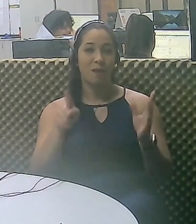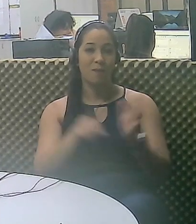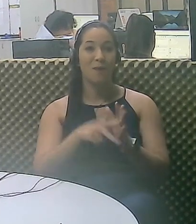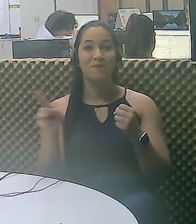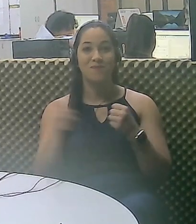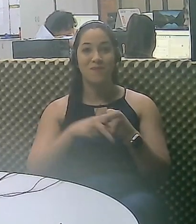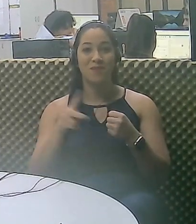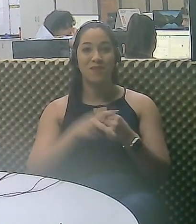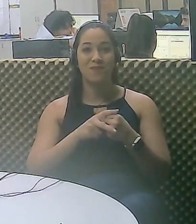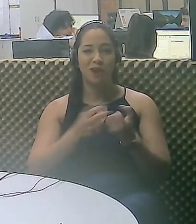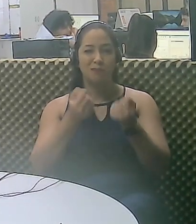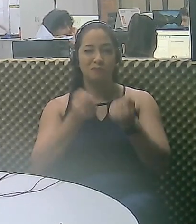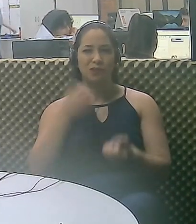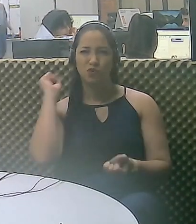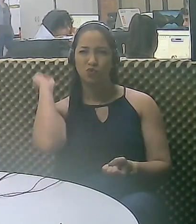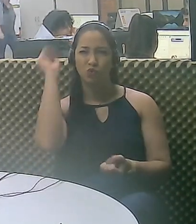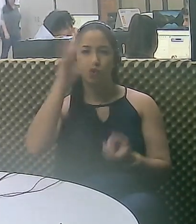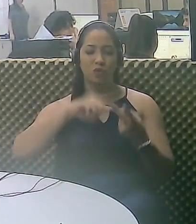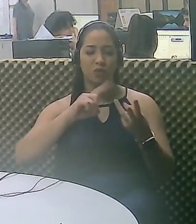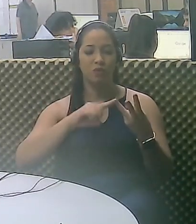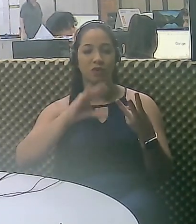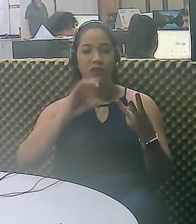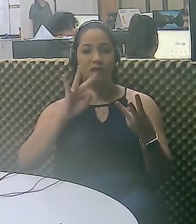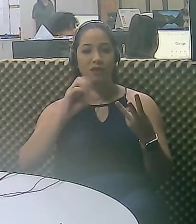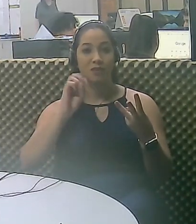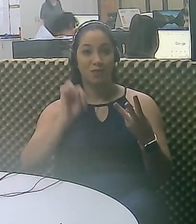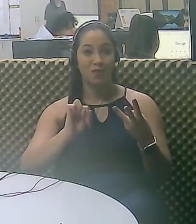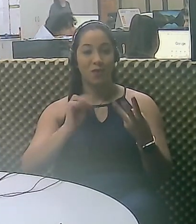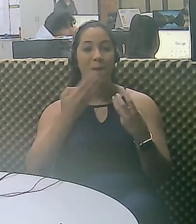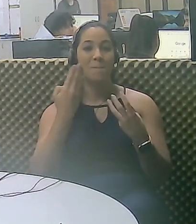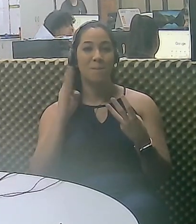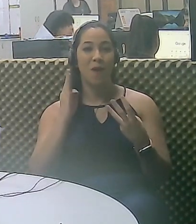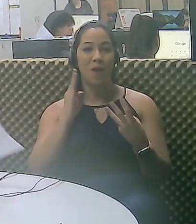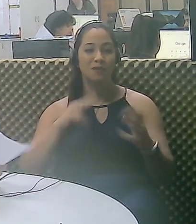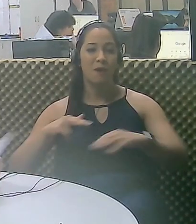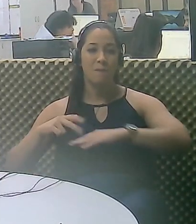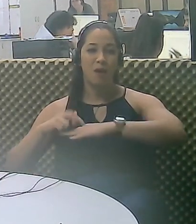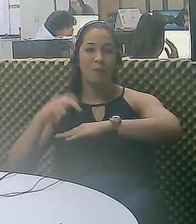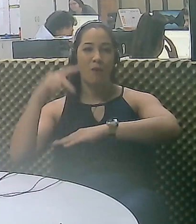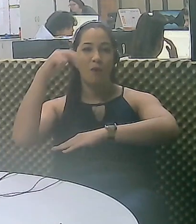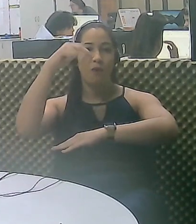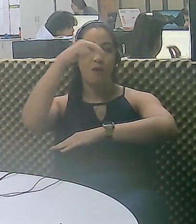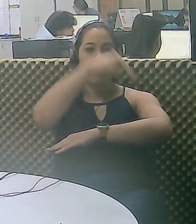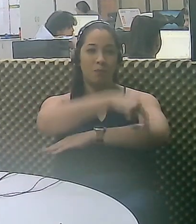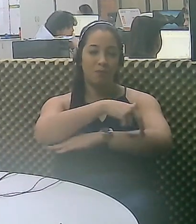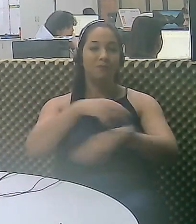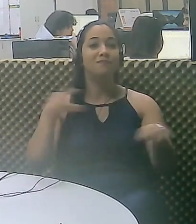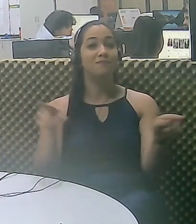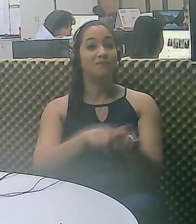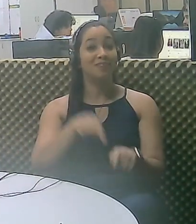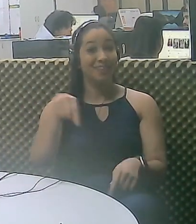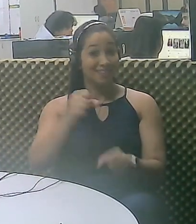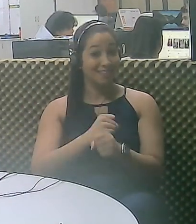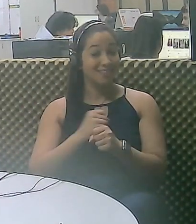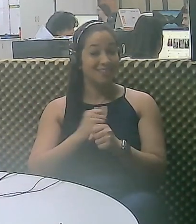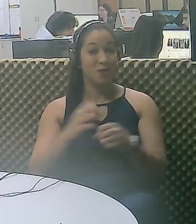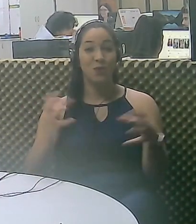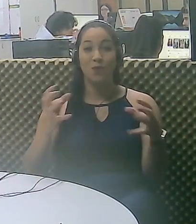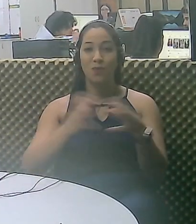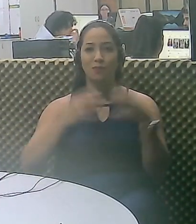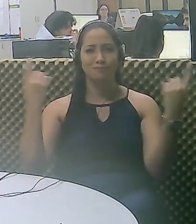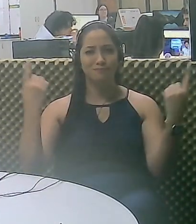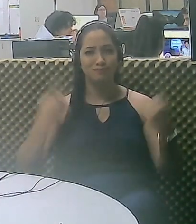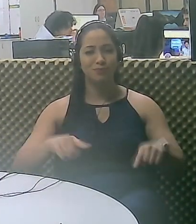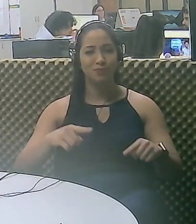prata no arremesso de peso, e Cleiton Pacheco, bronze no salto em distância. Ainda neste ano, a equipe